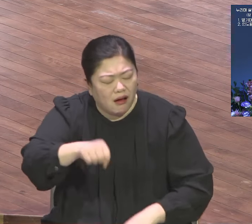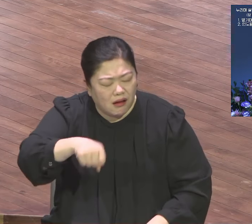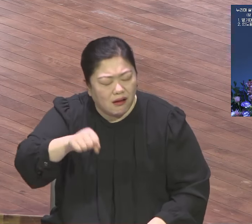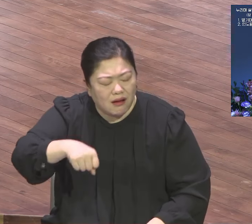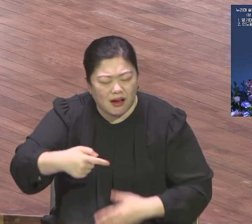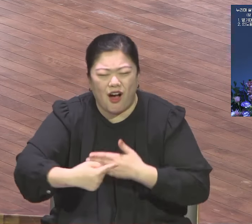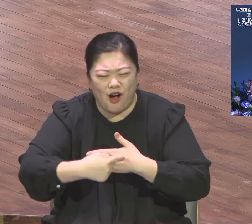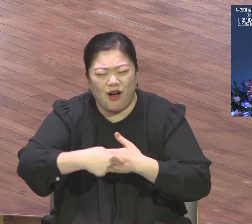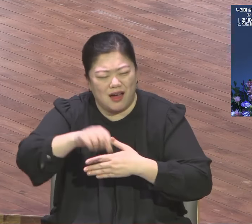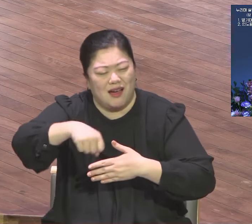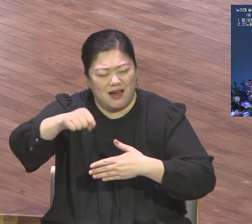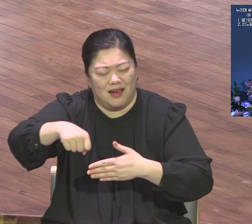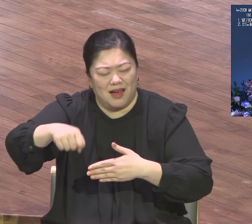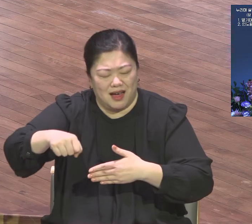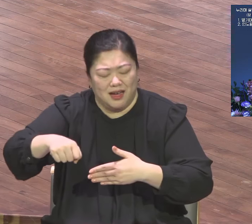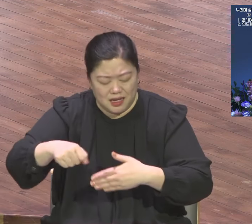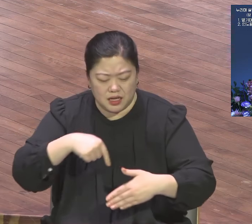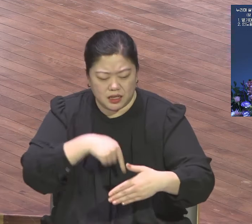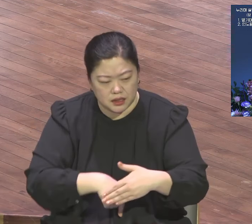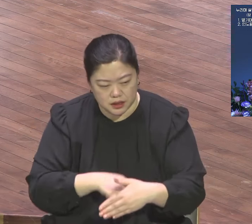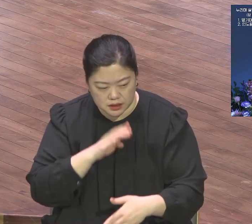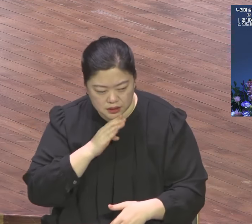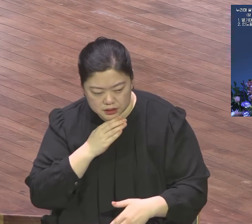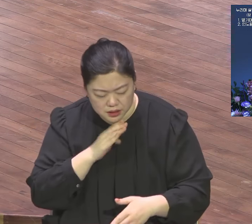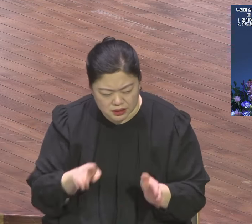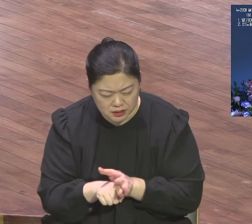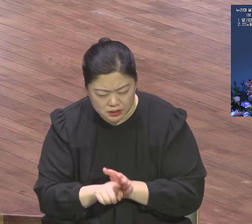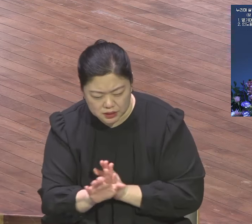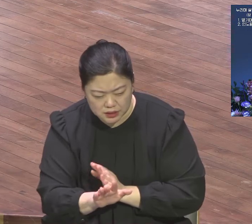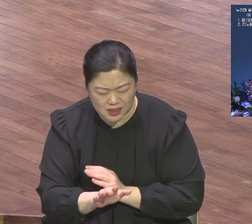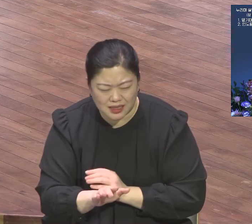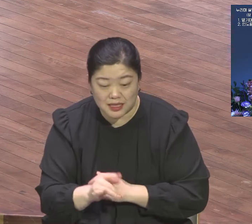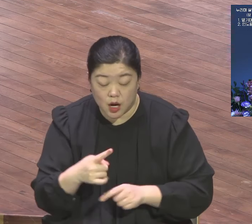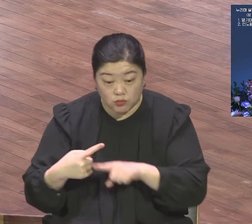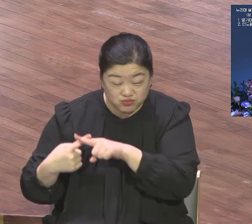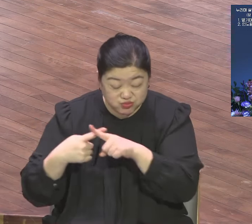즉시 그때 딱딱딱 결정할 모든 거 다.